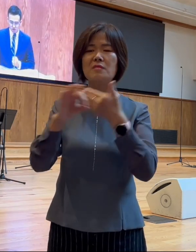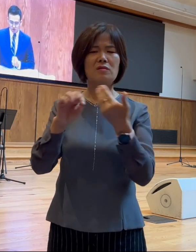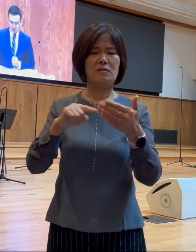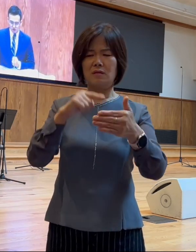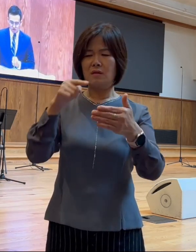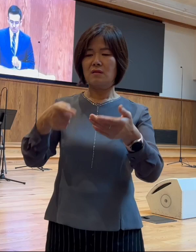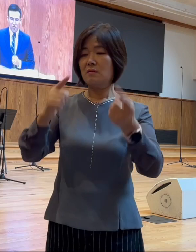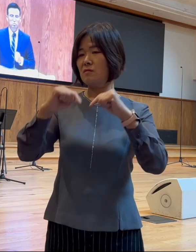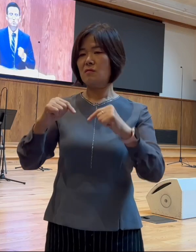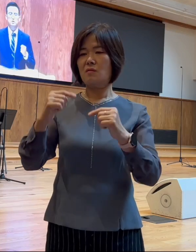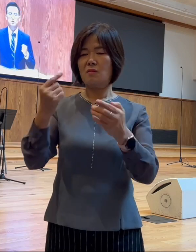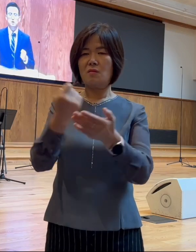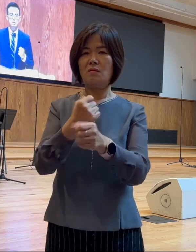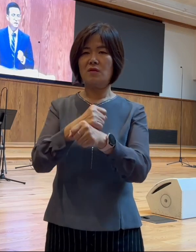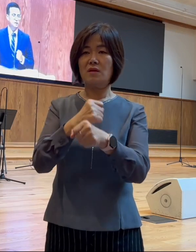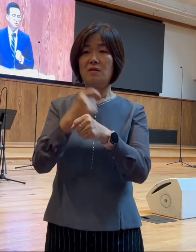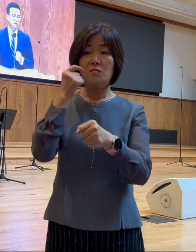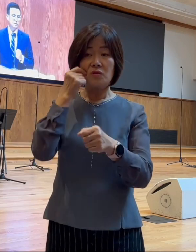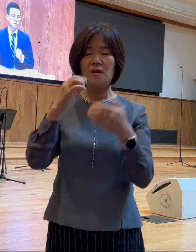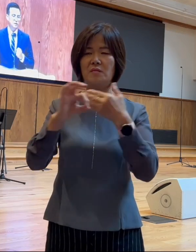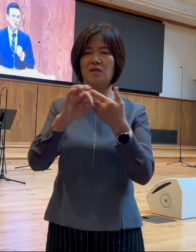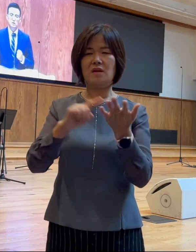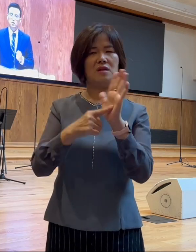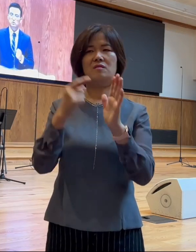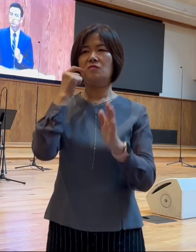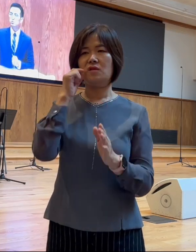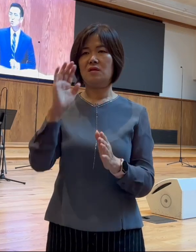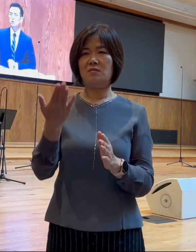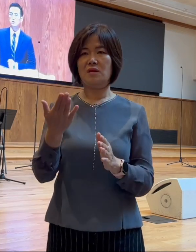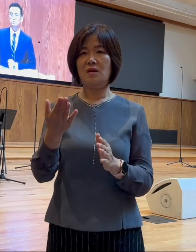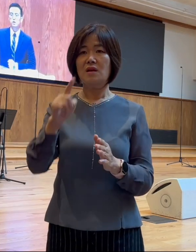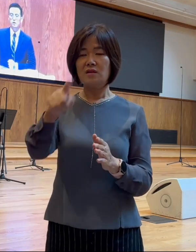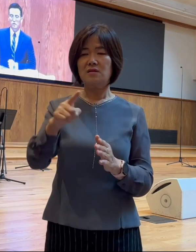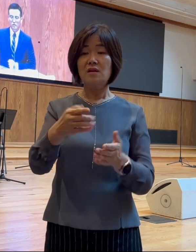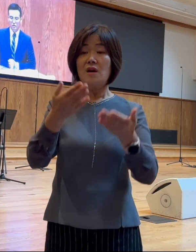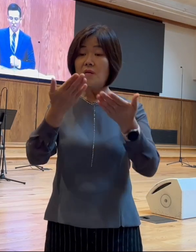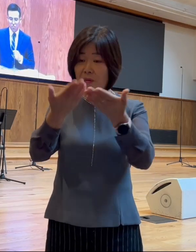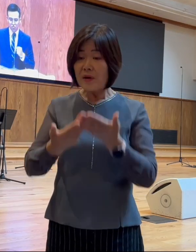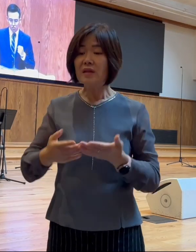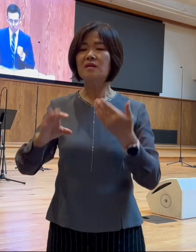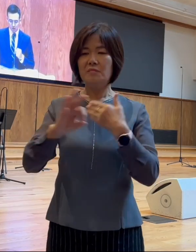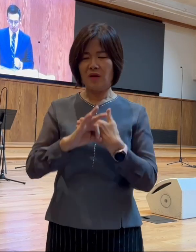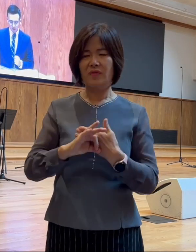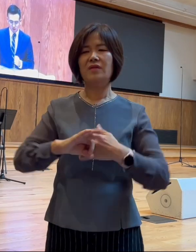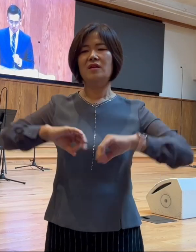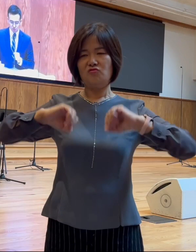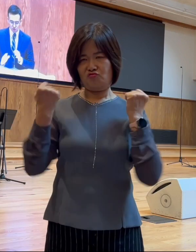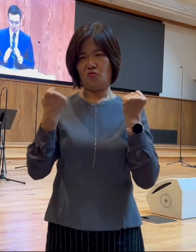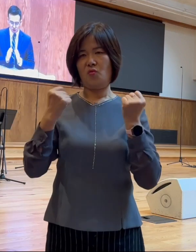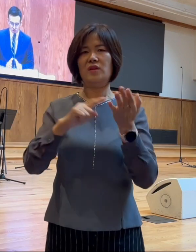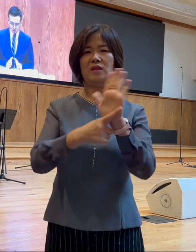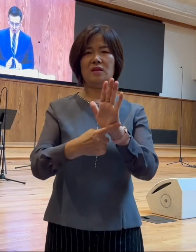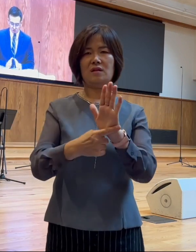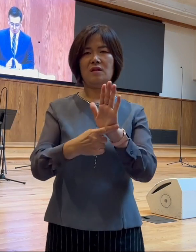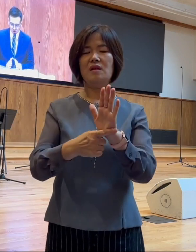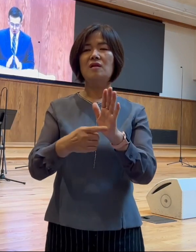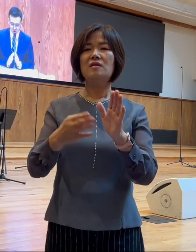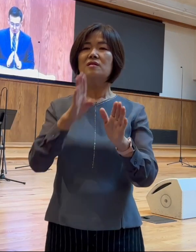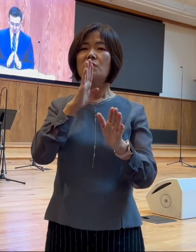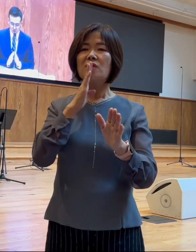받아들일 때, 그리고 그것을 진짜 받아들였다는 증거가 순종이기 때문에 그 순종을 할 때 그 부르심이